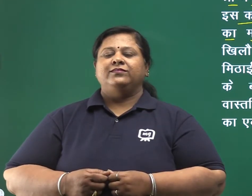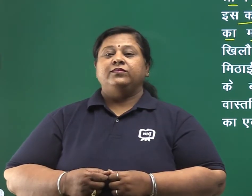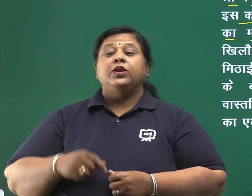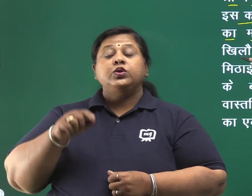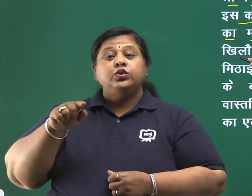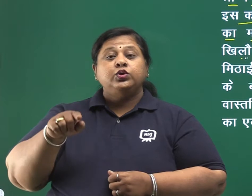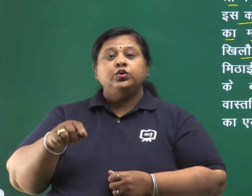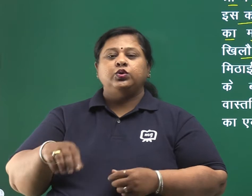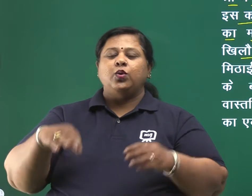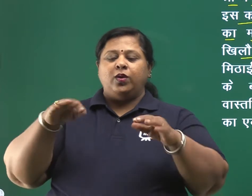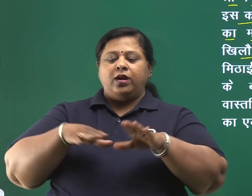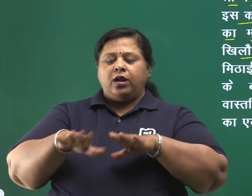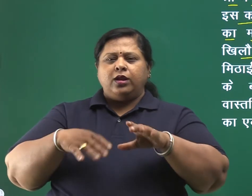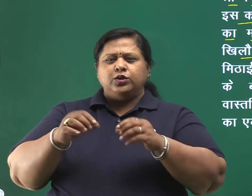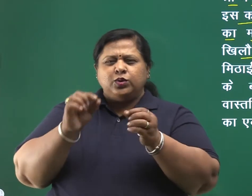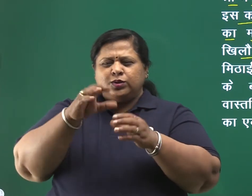जो खिलौने वाले,